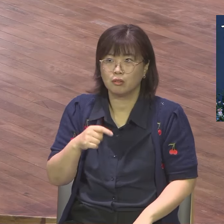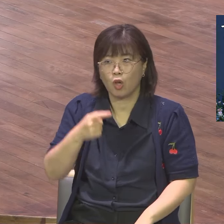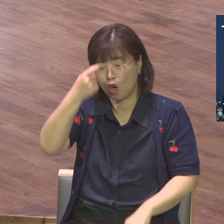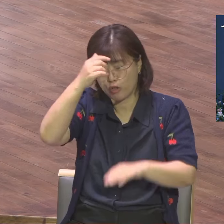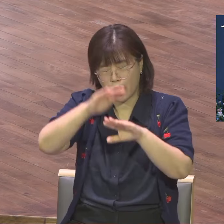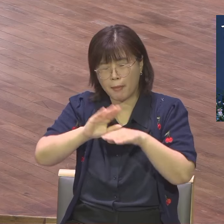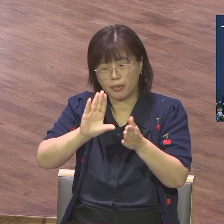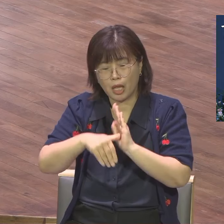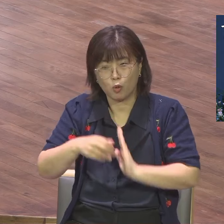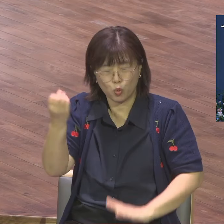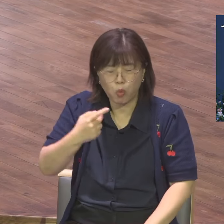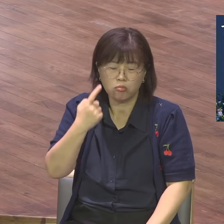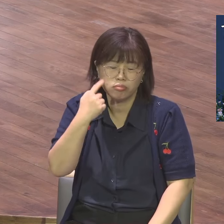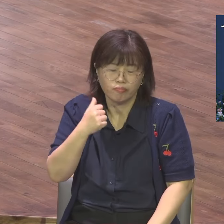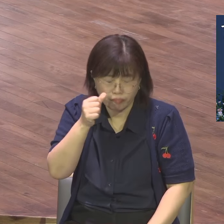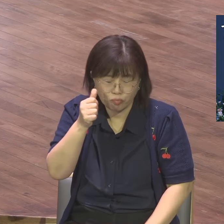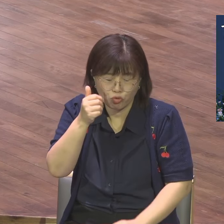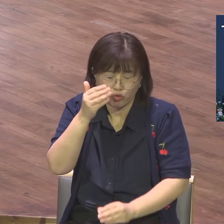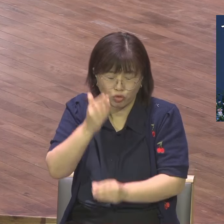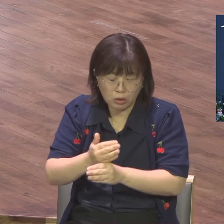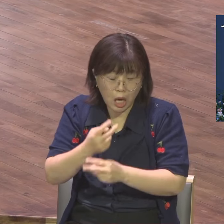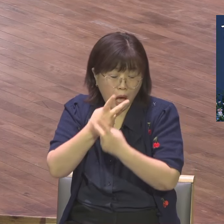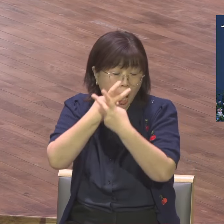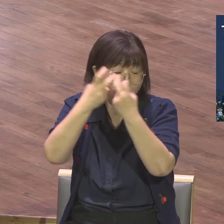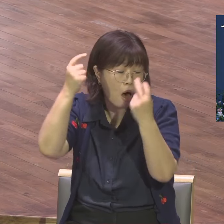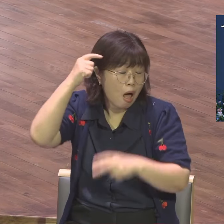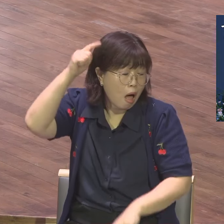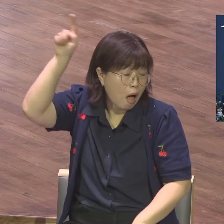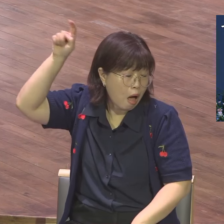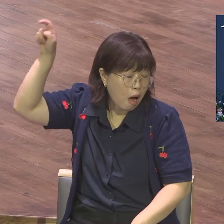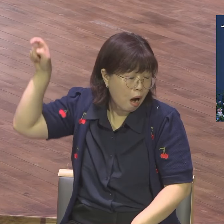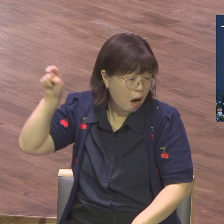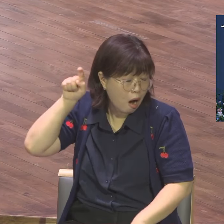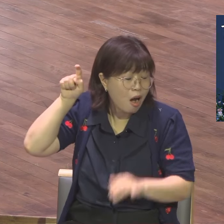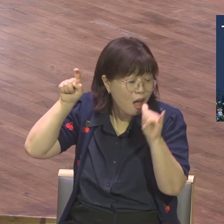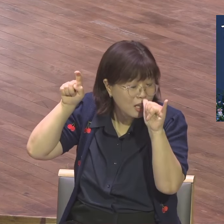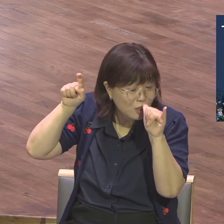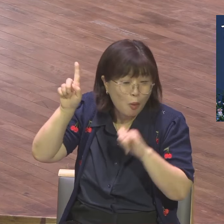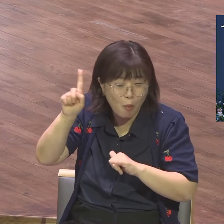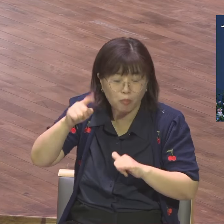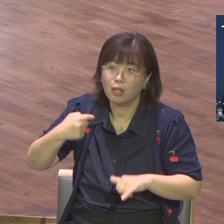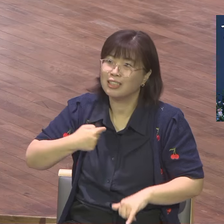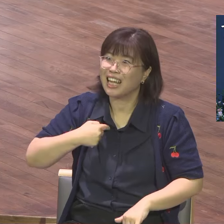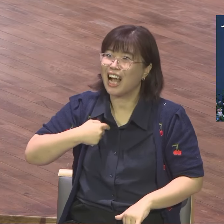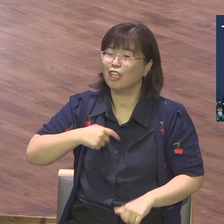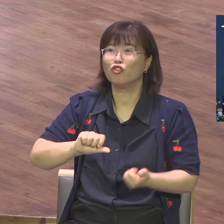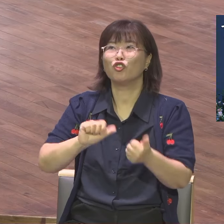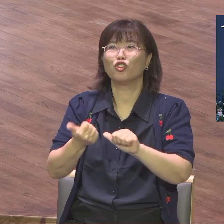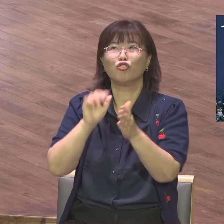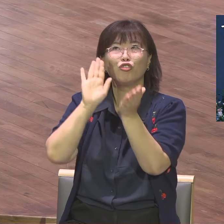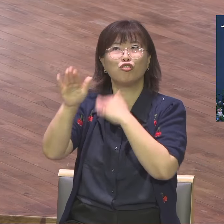갔는데 딱 보니까 예수님이 자기 앞으로 와. 예수님 쪽에 앞으로 와.